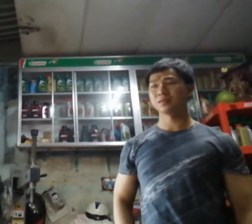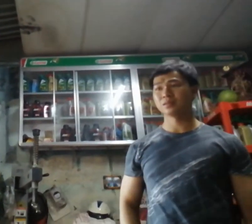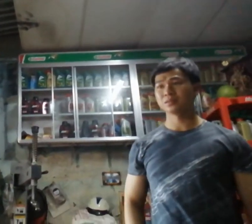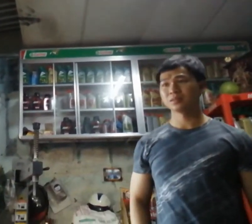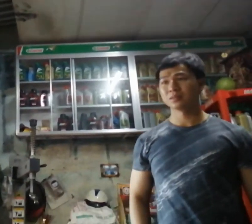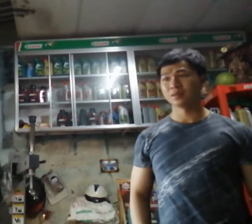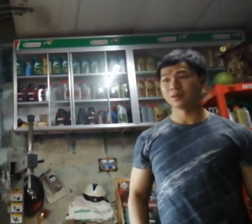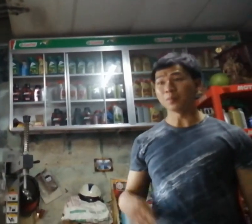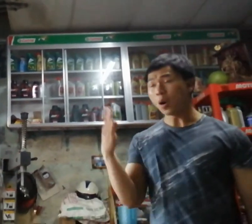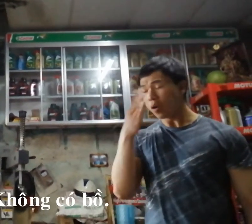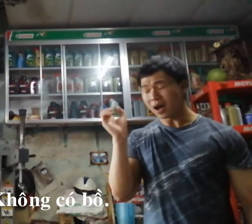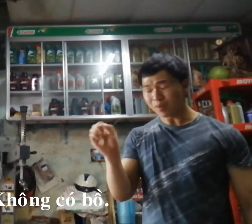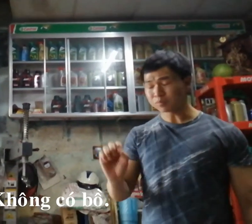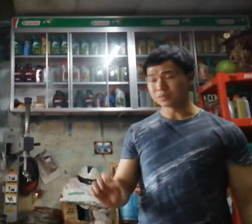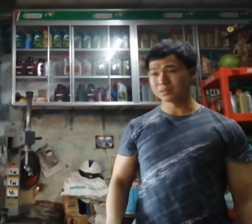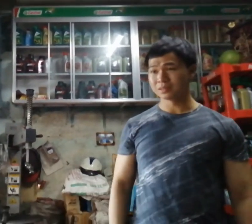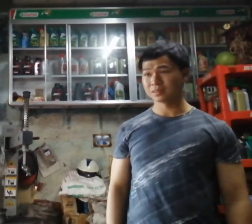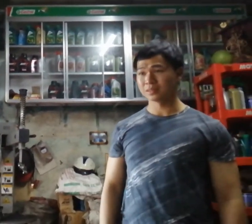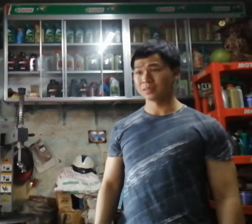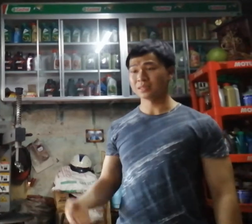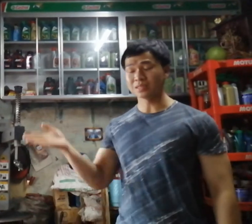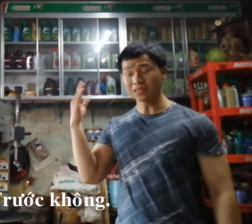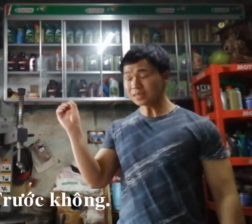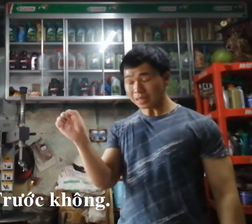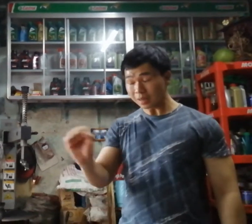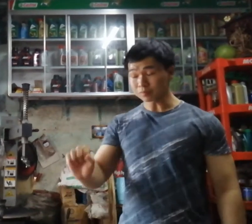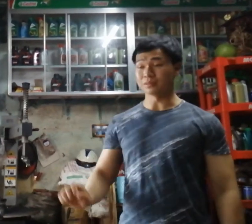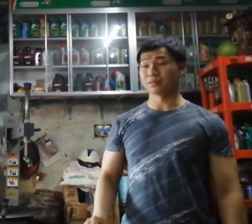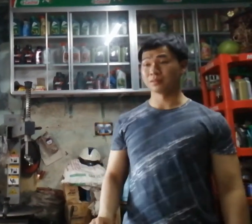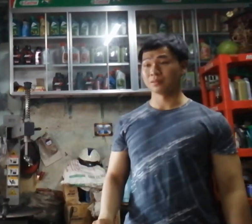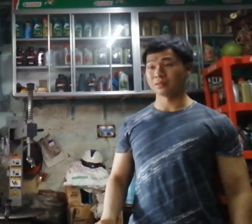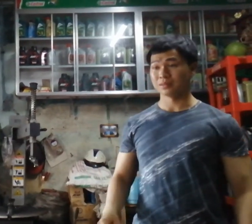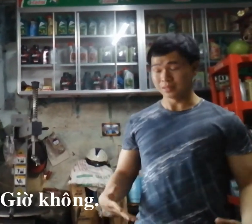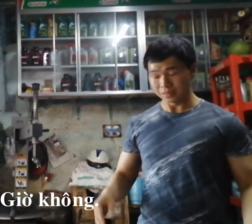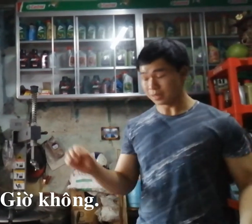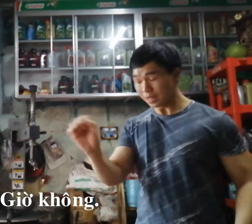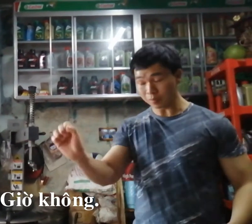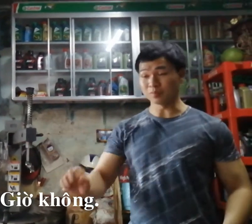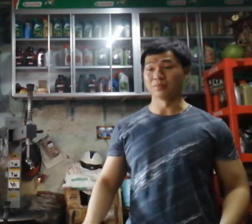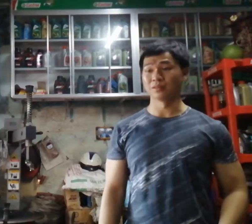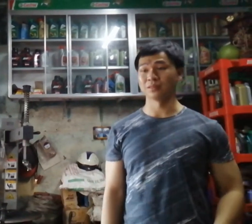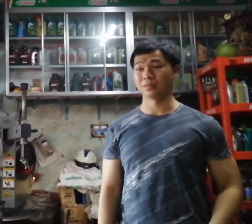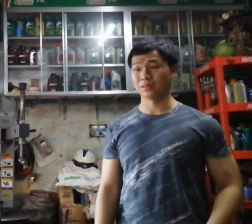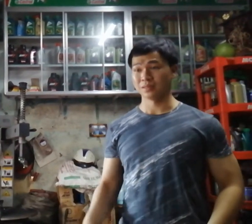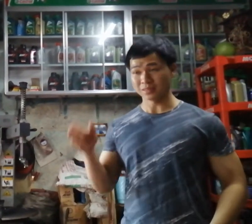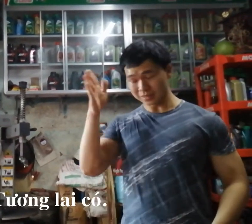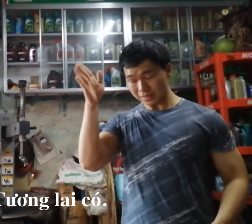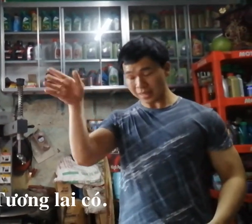giữa đêm, có những kỷ niệm cuộn cao trong nỗi nhớ.